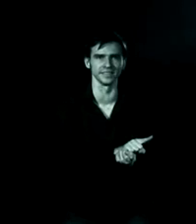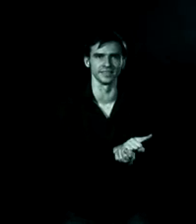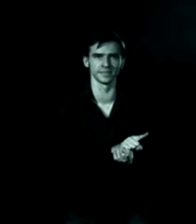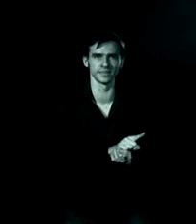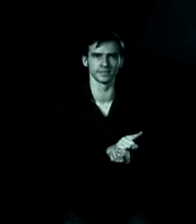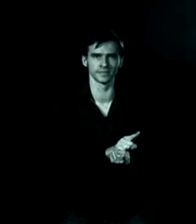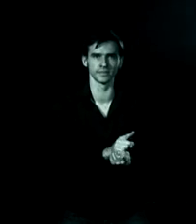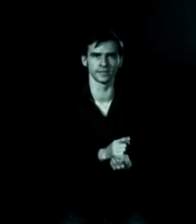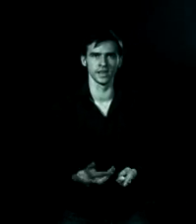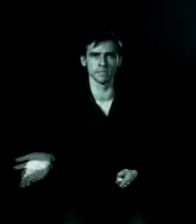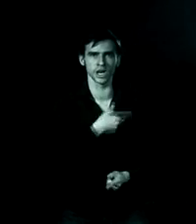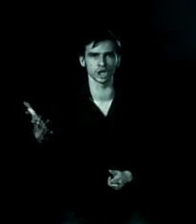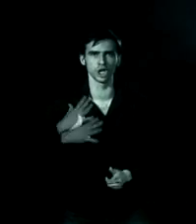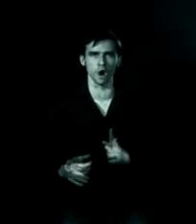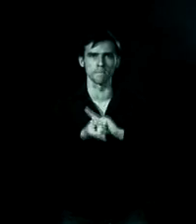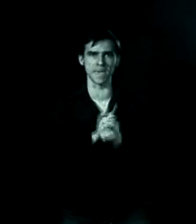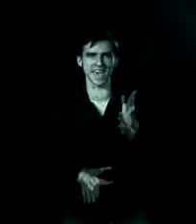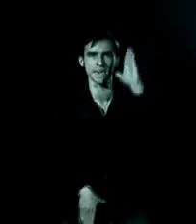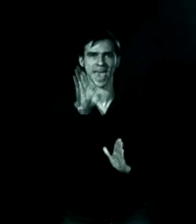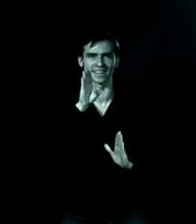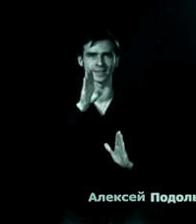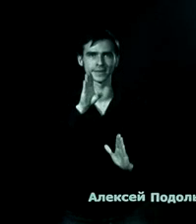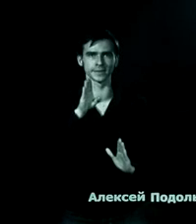Перемен. Мы ждем перемен.